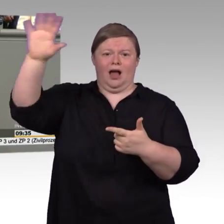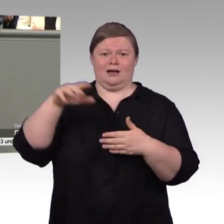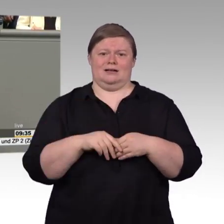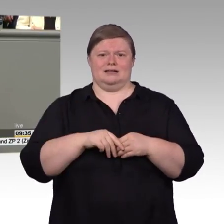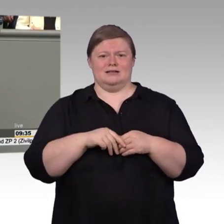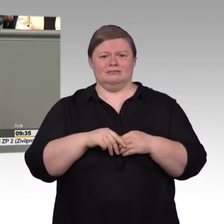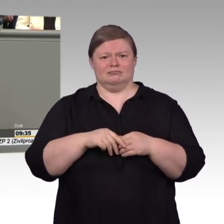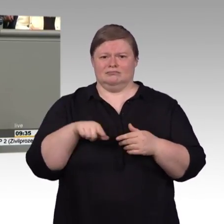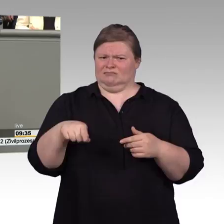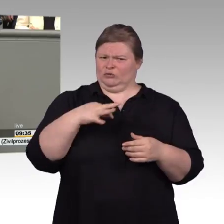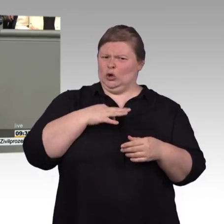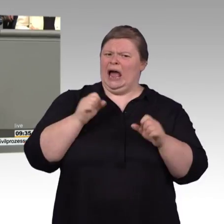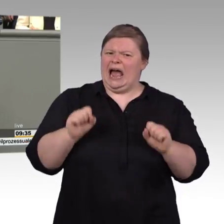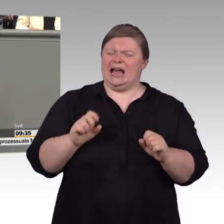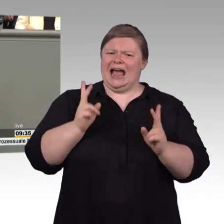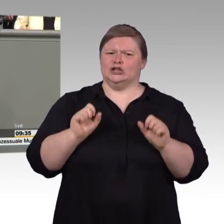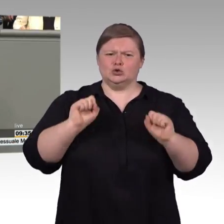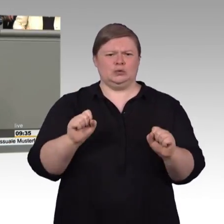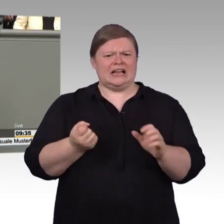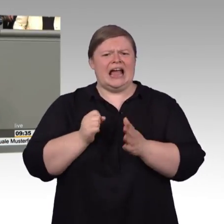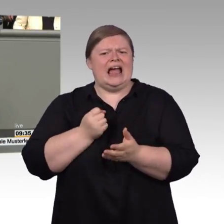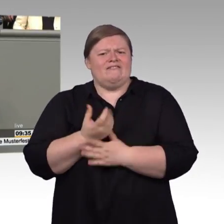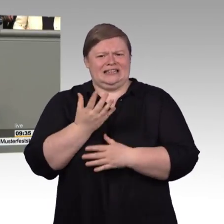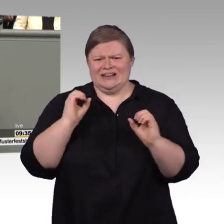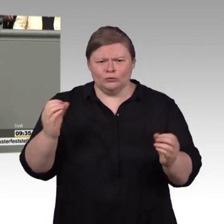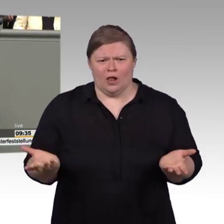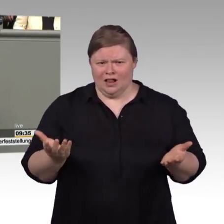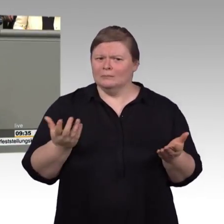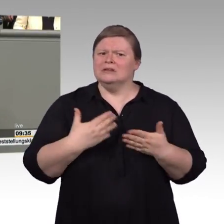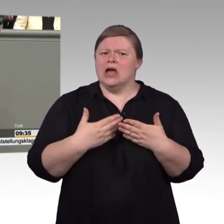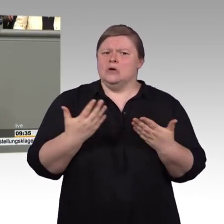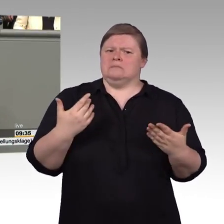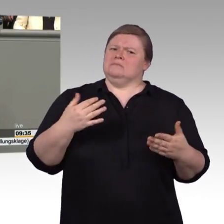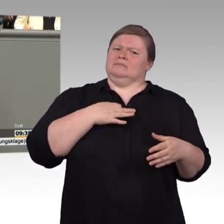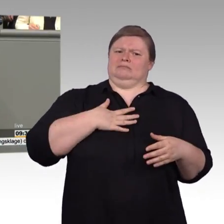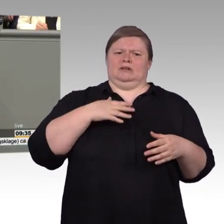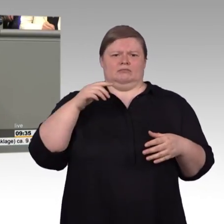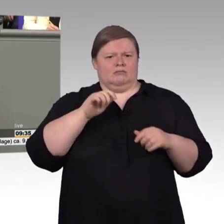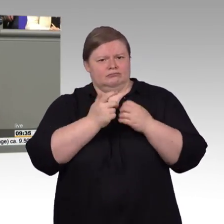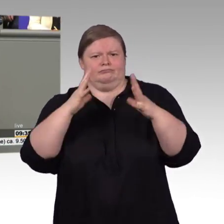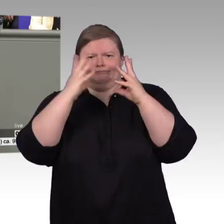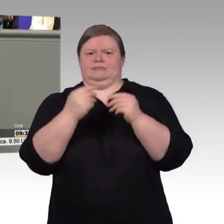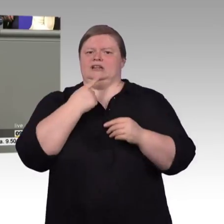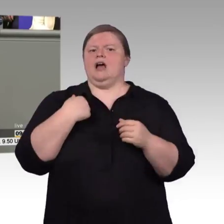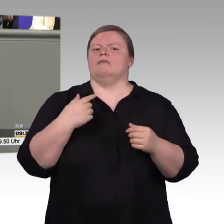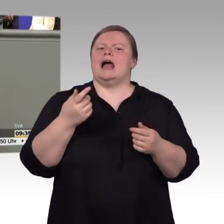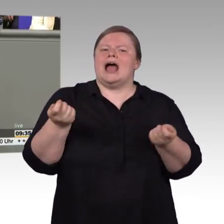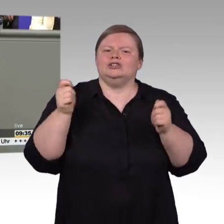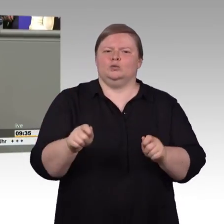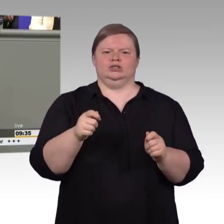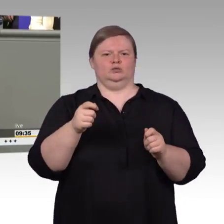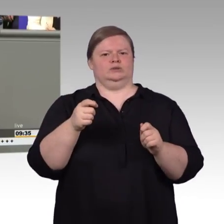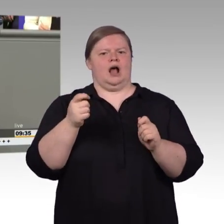Haftungsrisiko, nämlich dann, wenn Sie beim Betreiben dieses noch neuen und unnötig komplizierten Verfahrens Fehler machen. Die Gerichte stehen vor einer